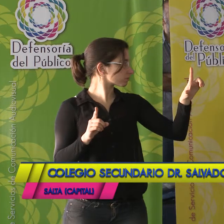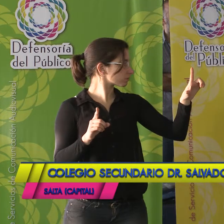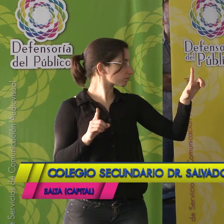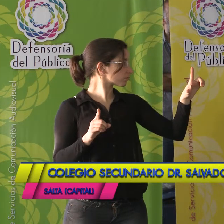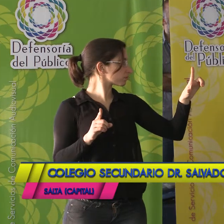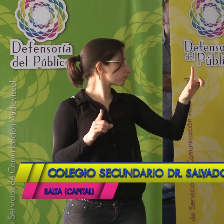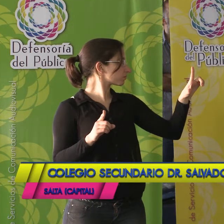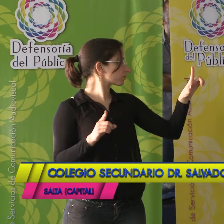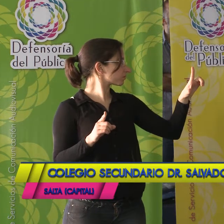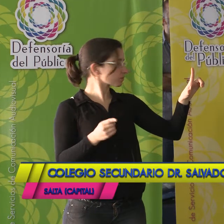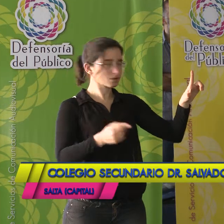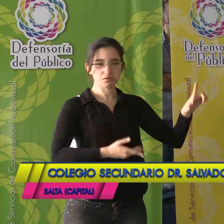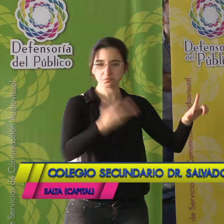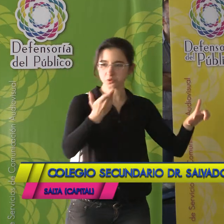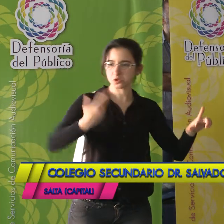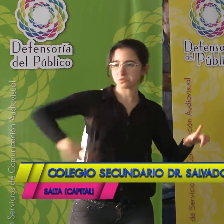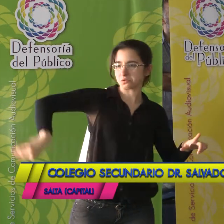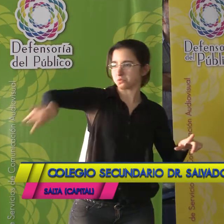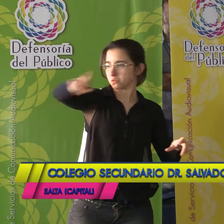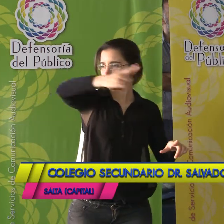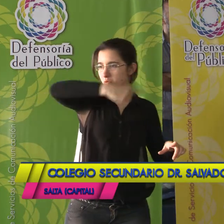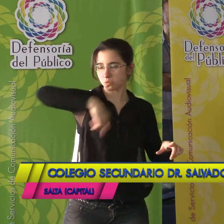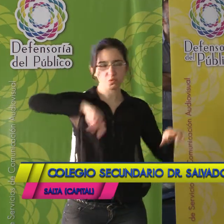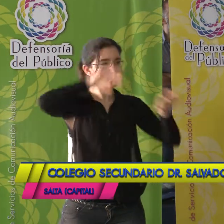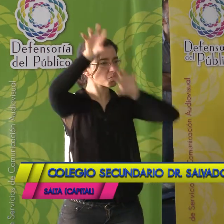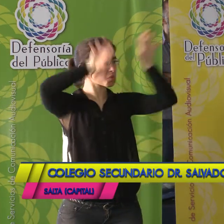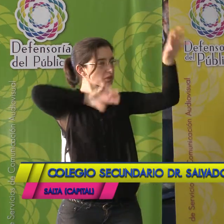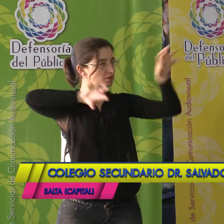todos representamos, todas las